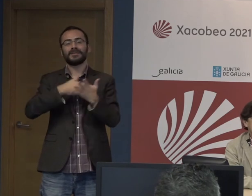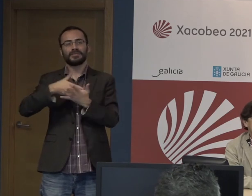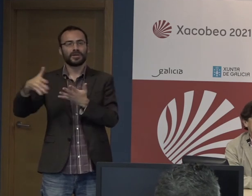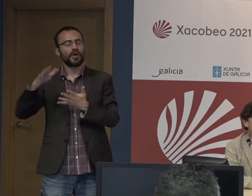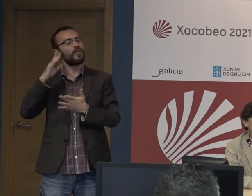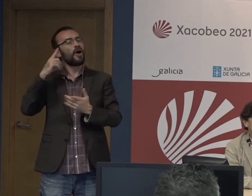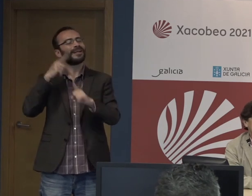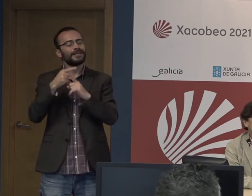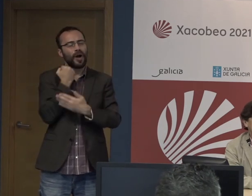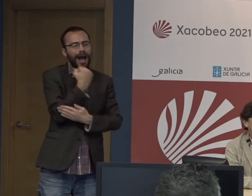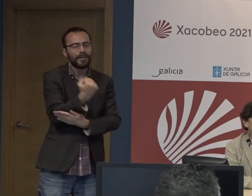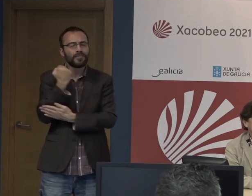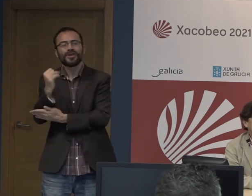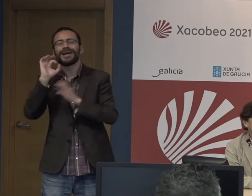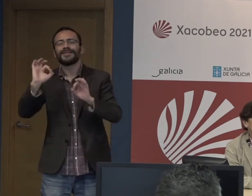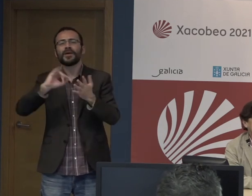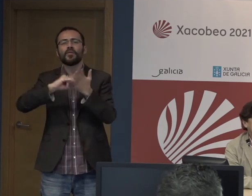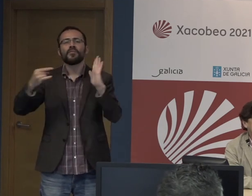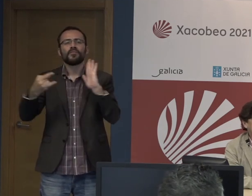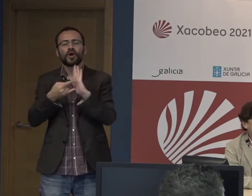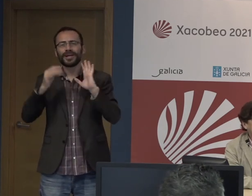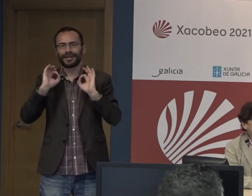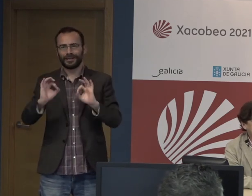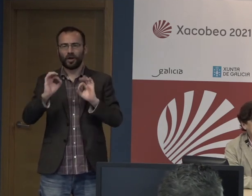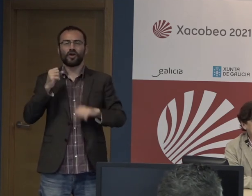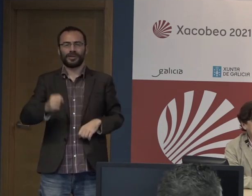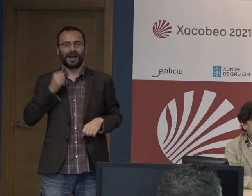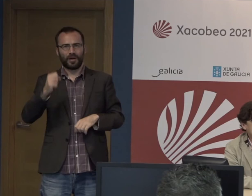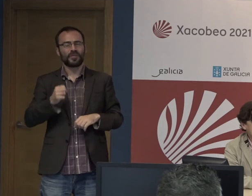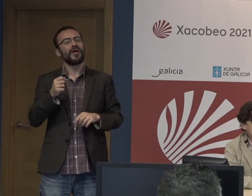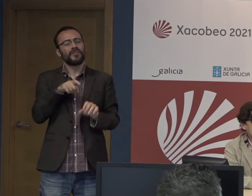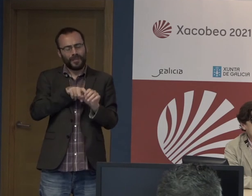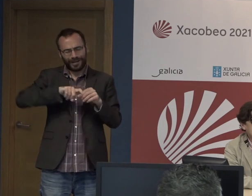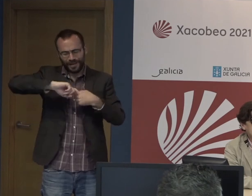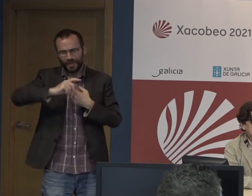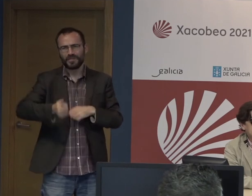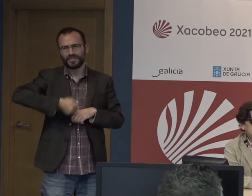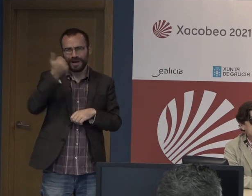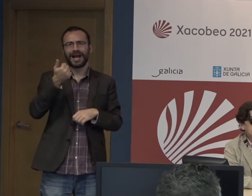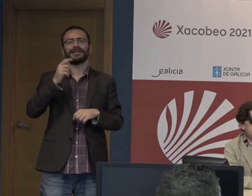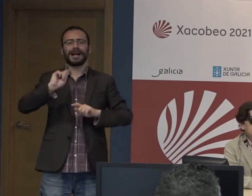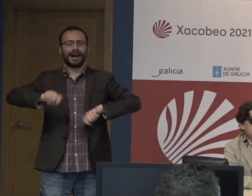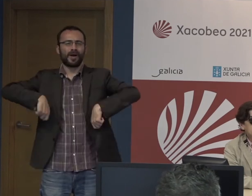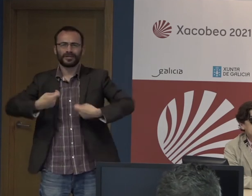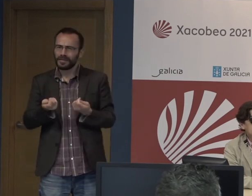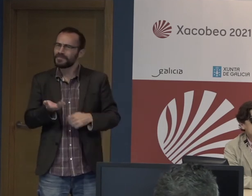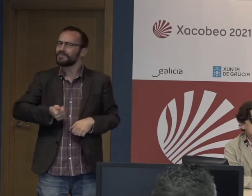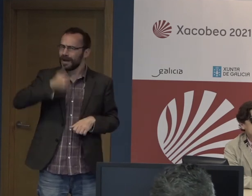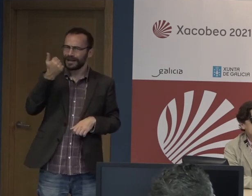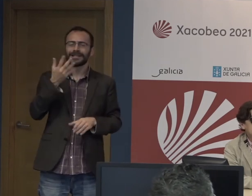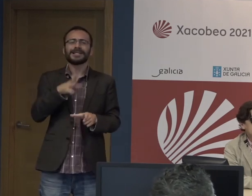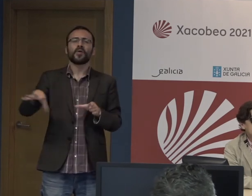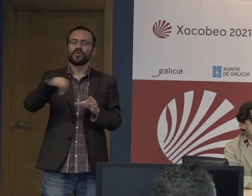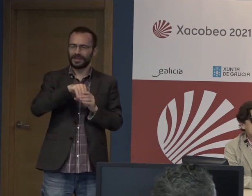apoyar proyectos que hagan que el Sacobeo sea más participativo, sea más sostenible y sea más